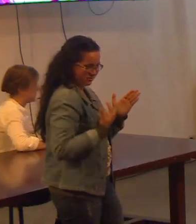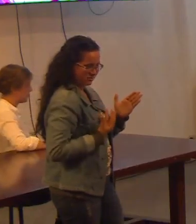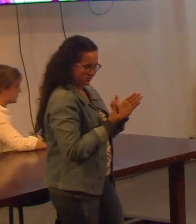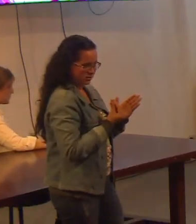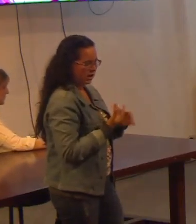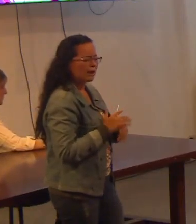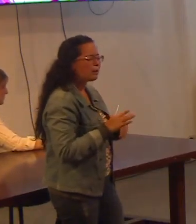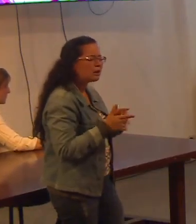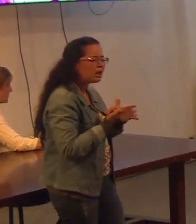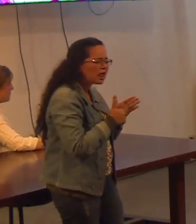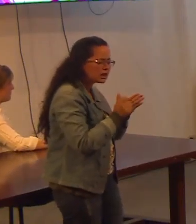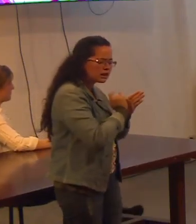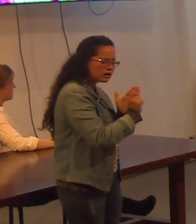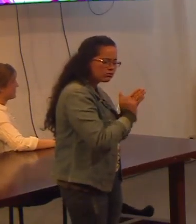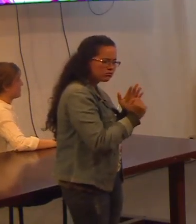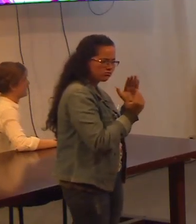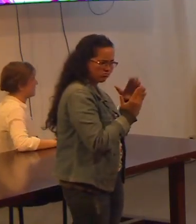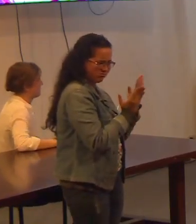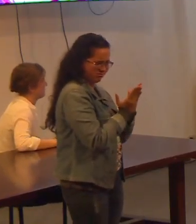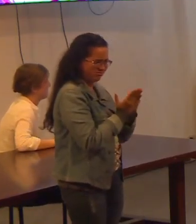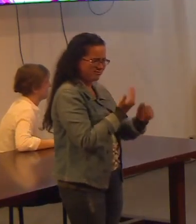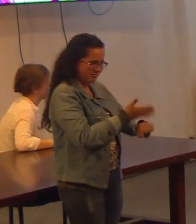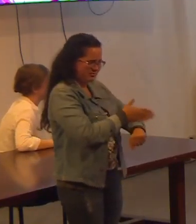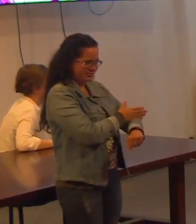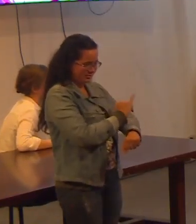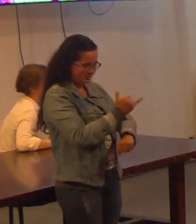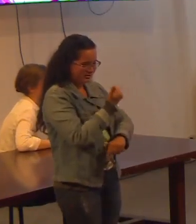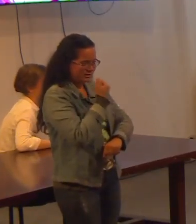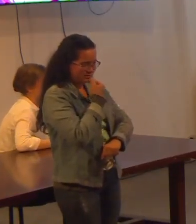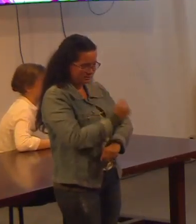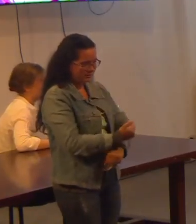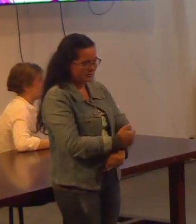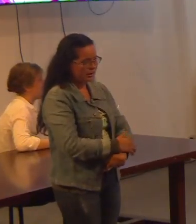son? Como lo dije,